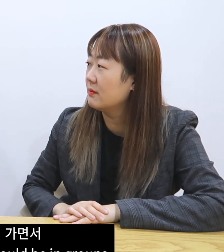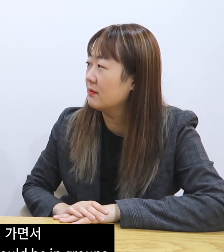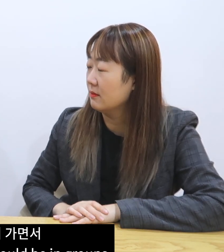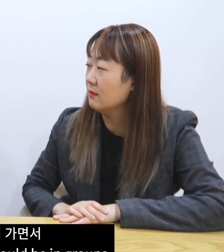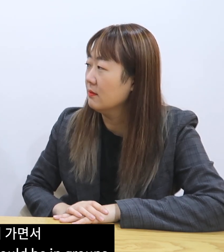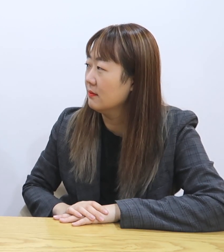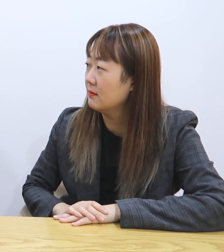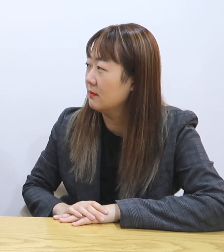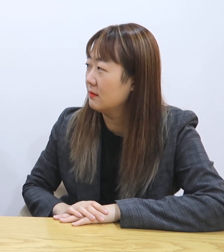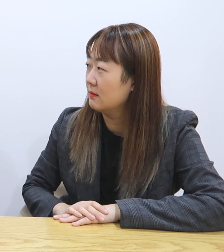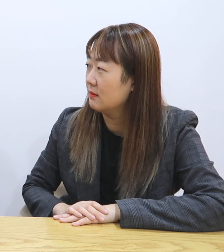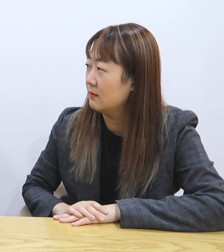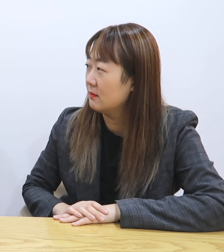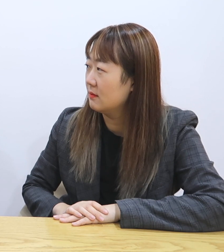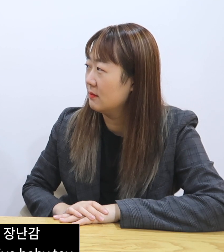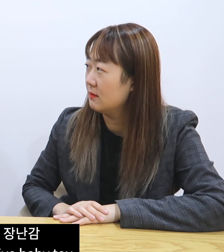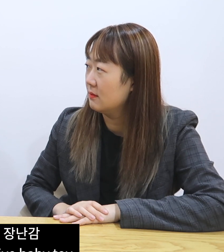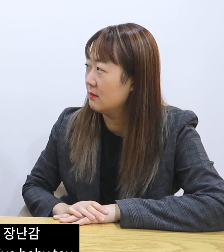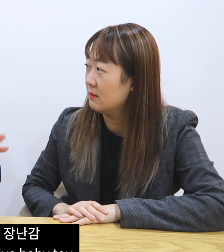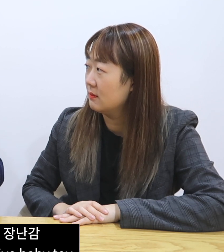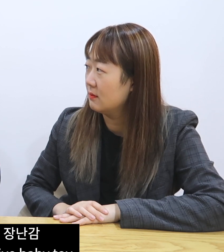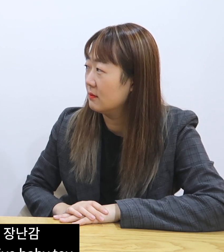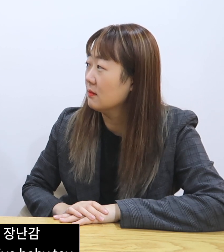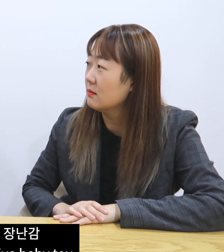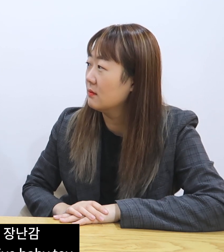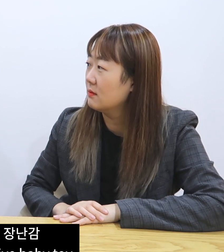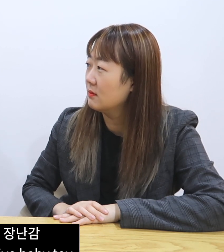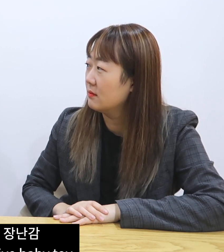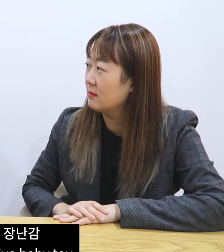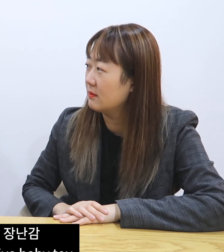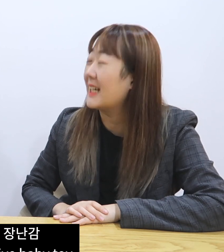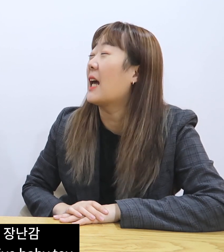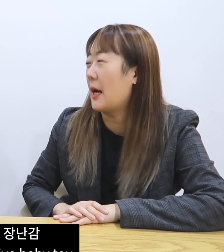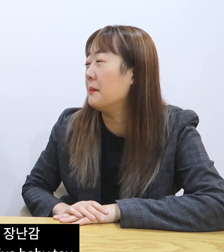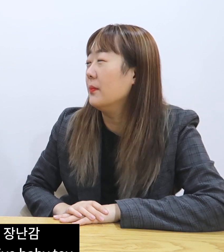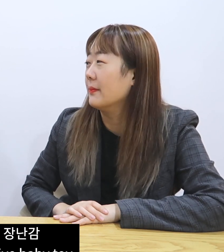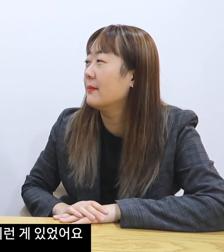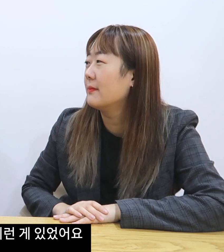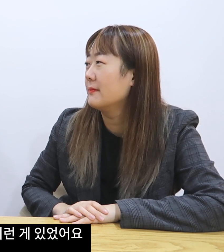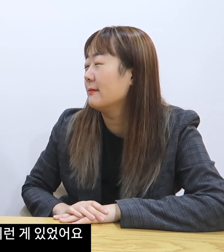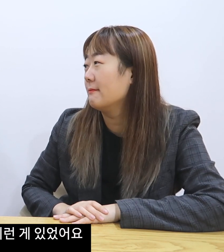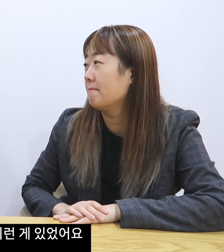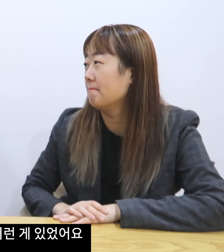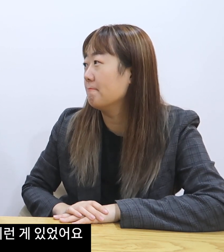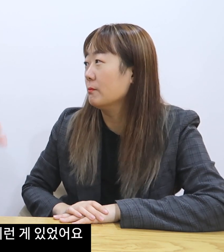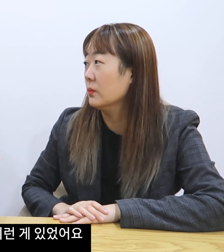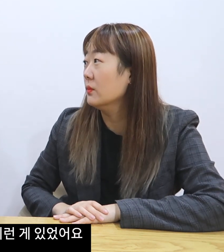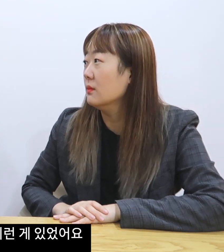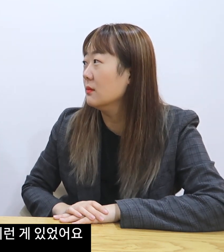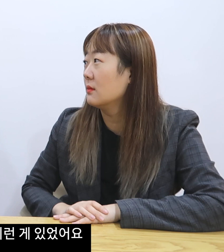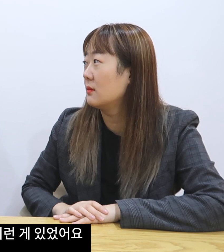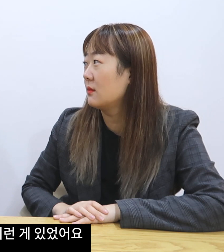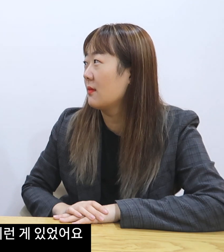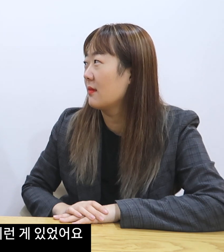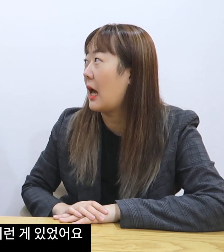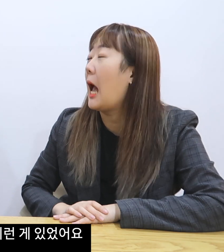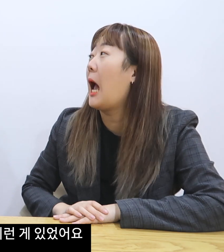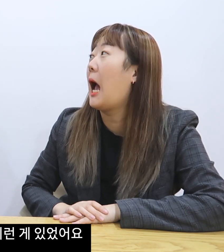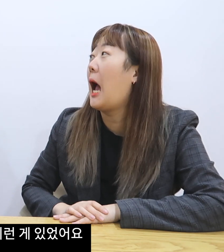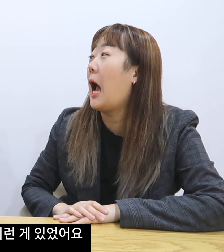가면서, 뭐, 애기들이 좋아하는 장난감. 장난감. 그니까, 뒷땡인가, 사람이나, 이런